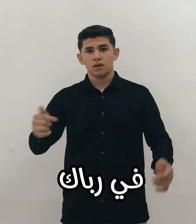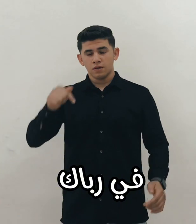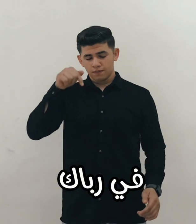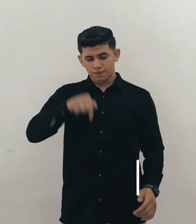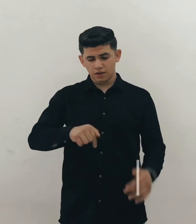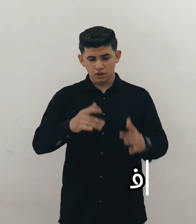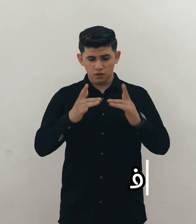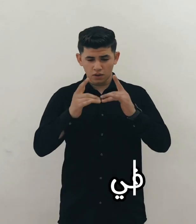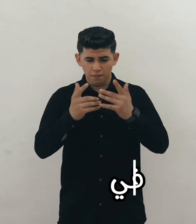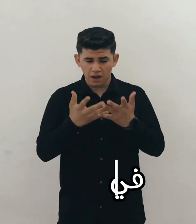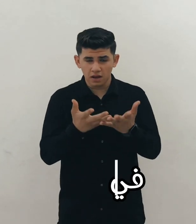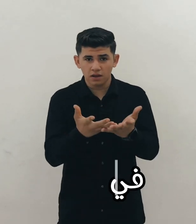رباك في